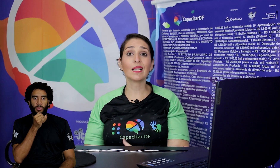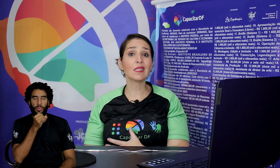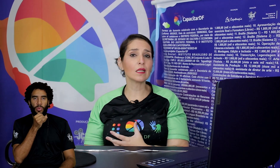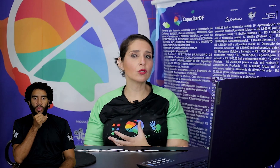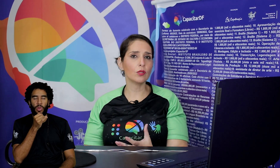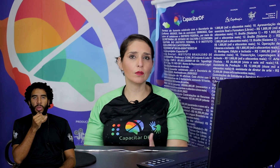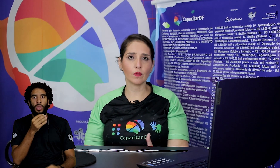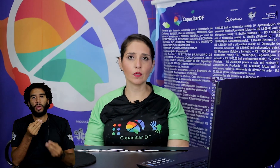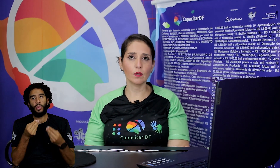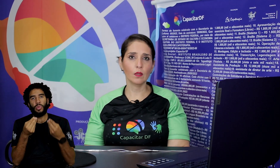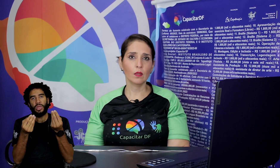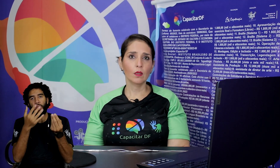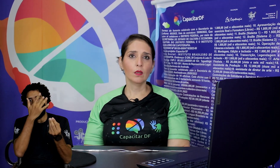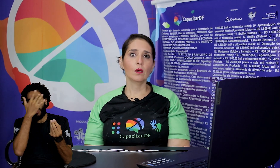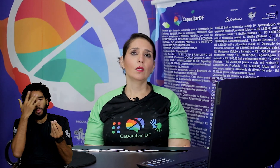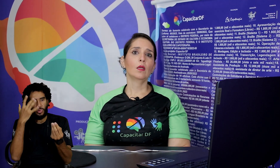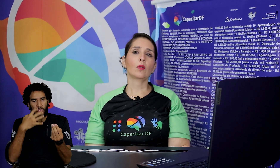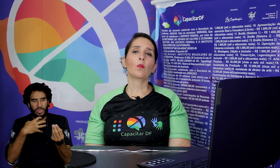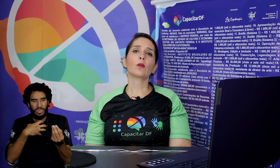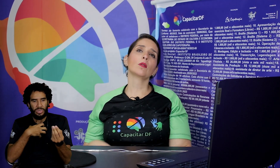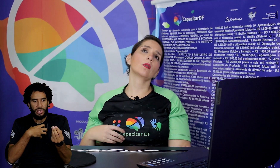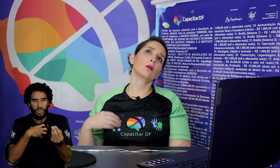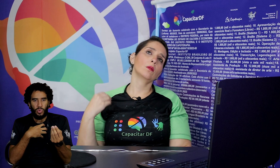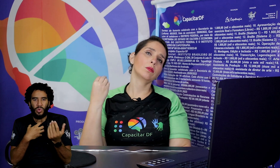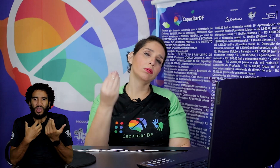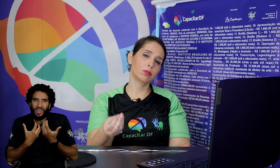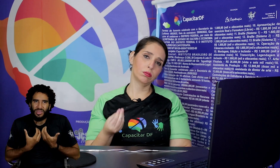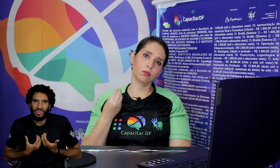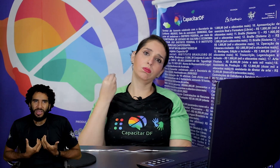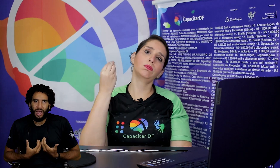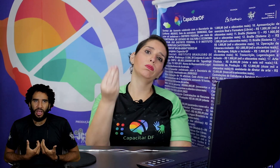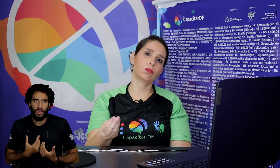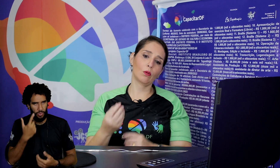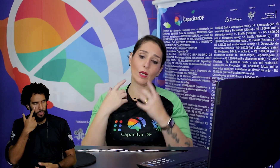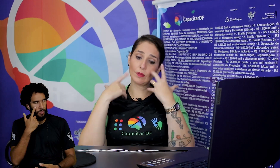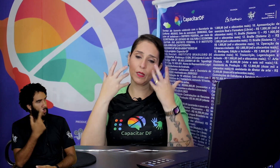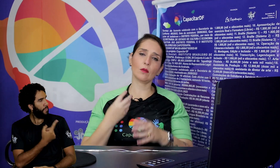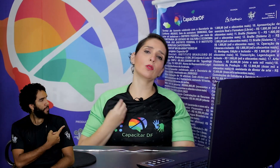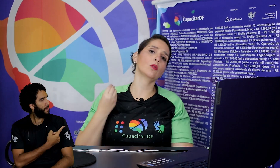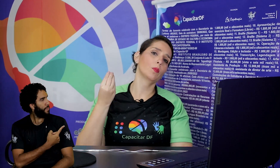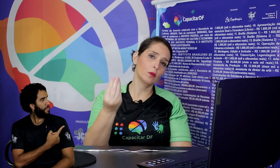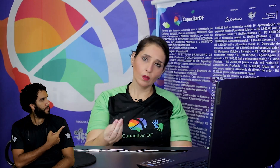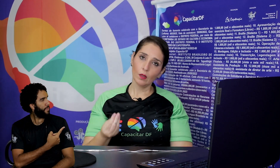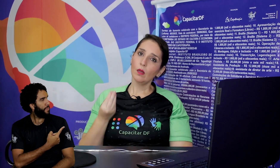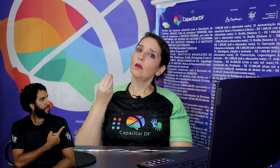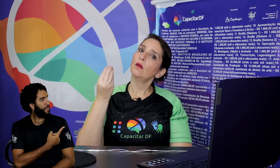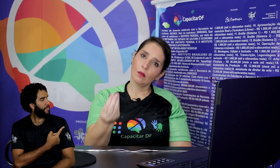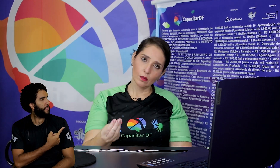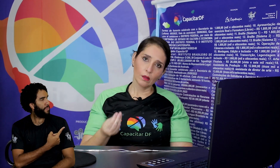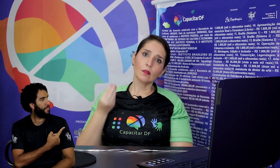maneira cansativa. Então, eu posso fazer com a expressão de tipo,